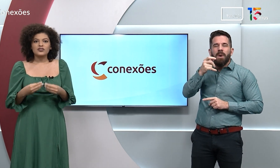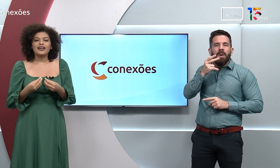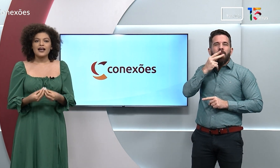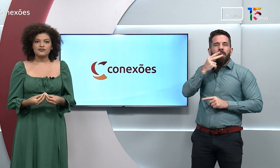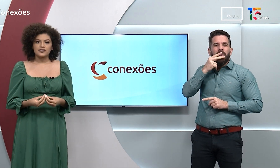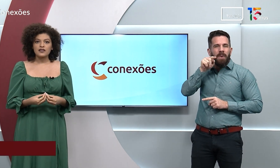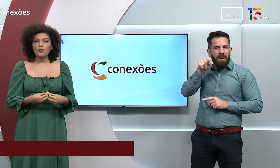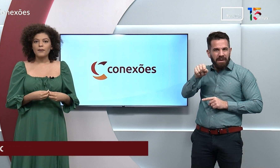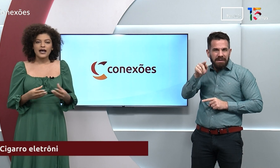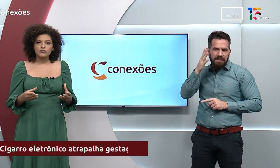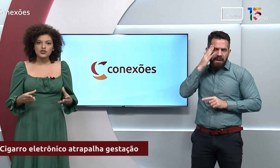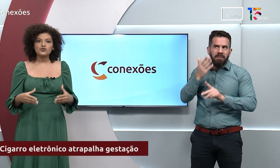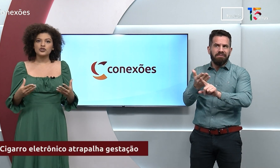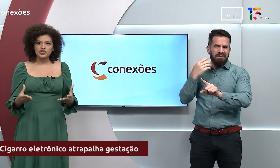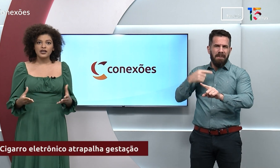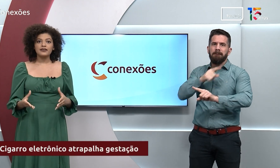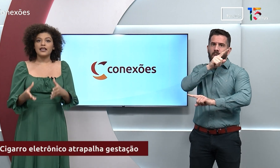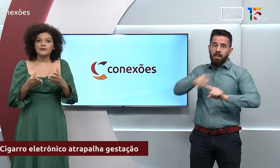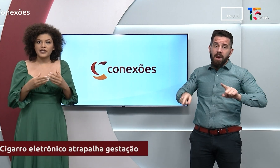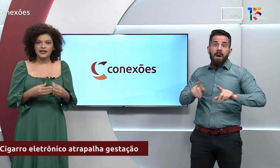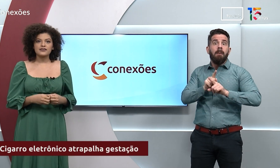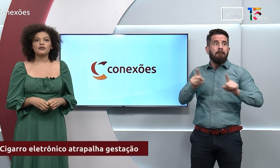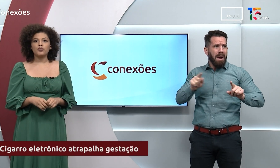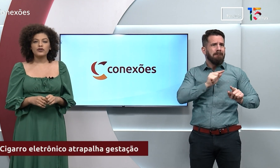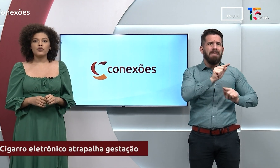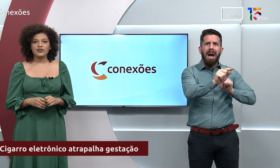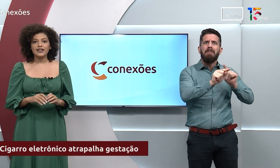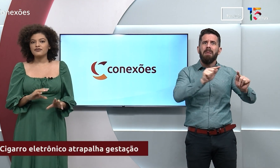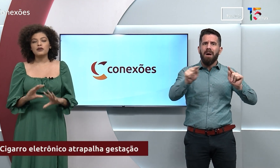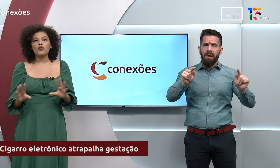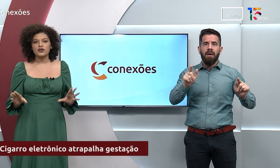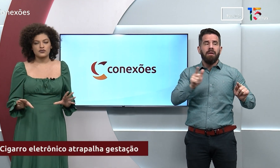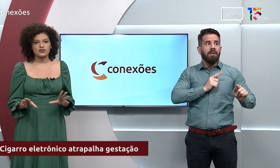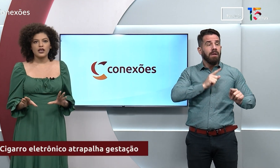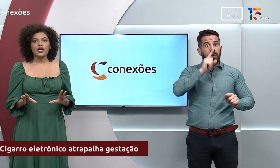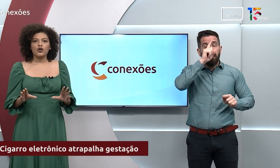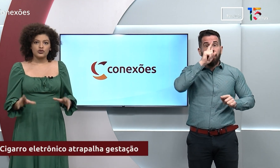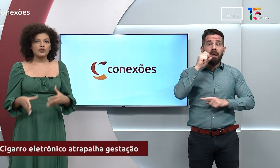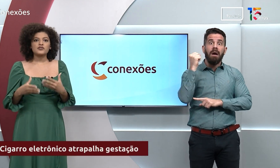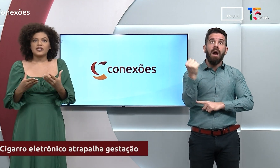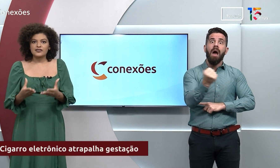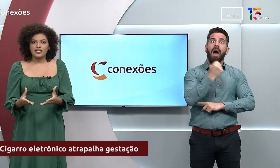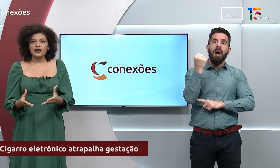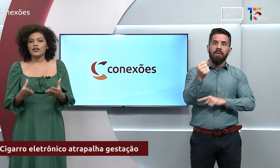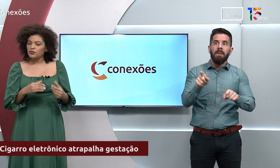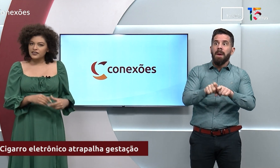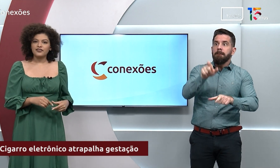brasileiros da Universidade Federal de Uberlândia e a Estadual de São Paulo.